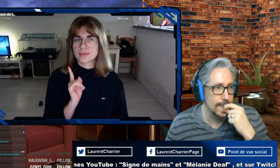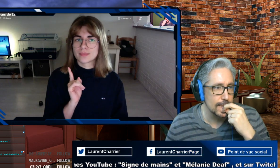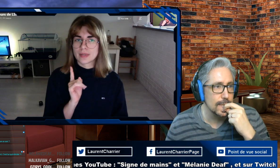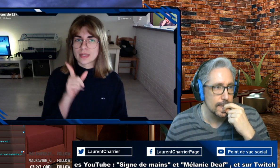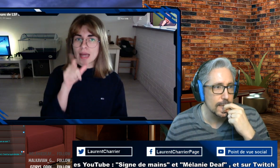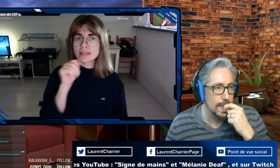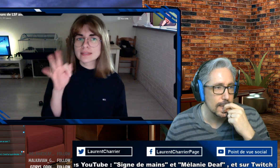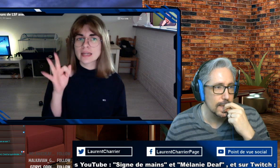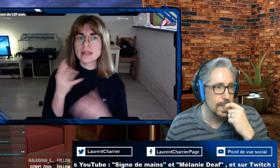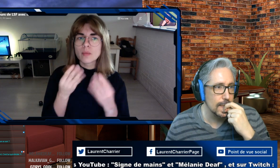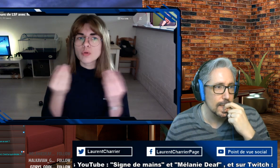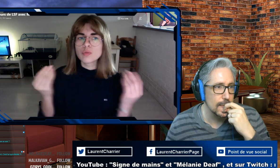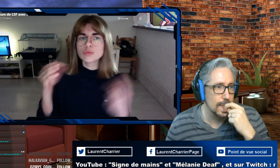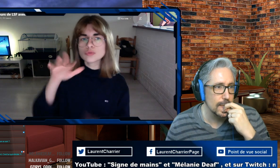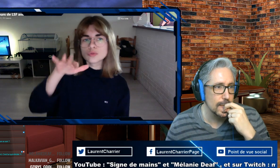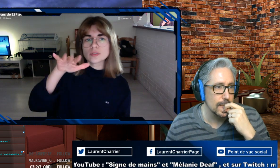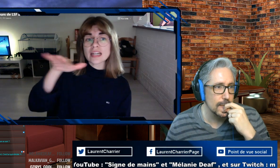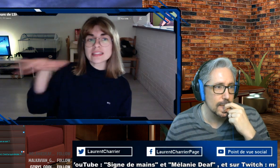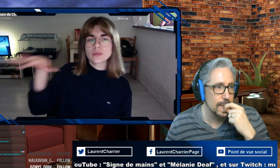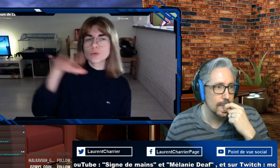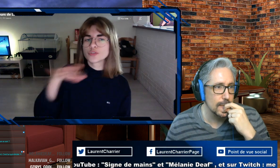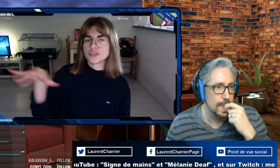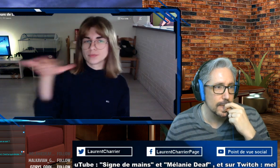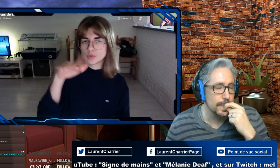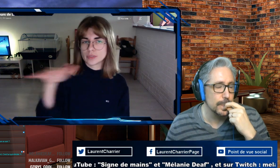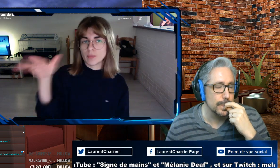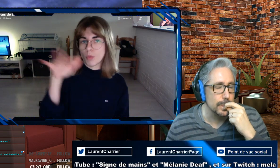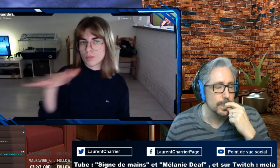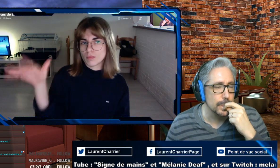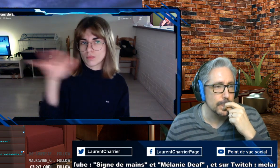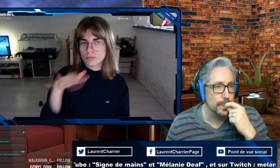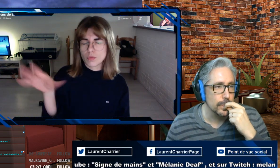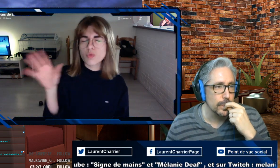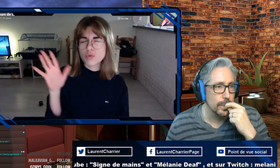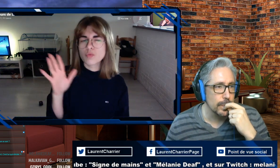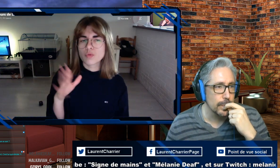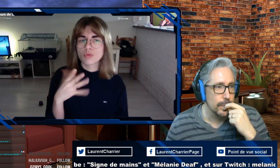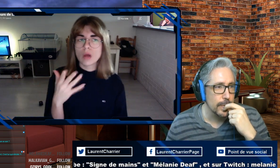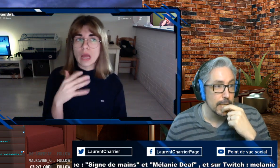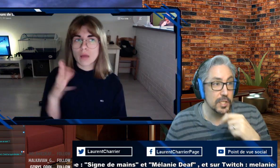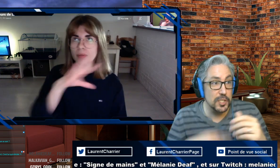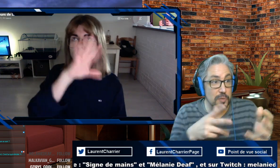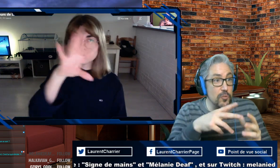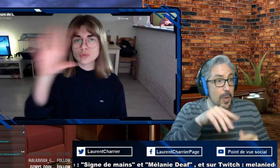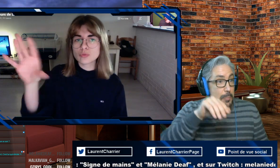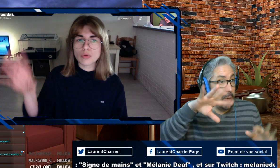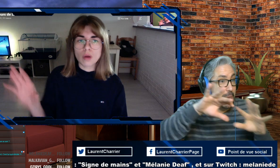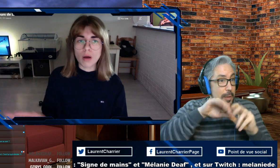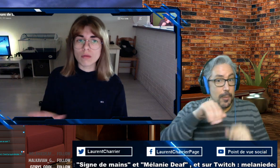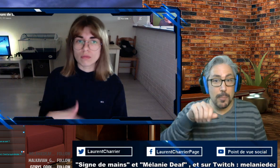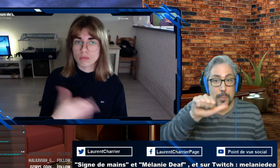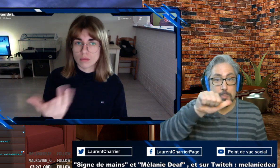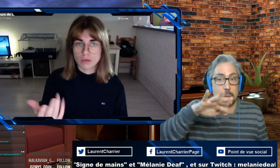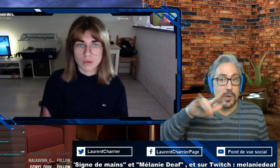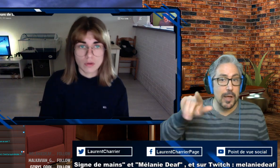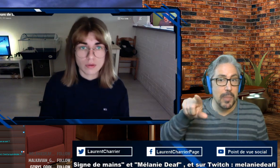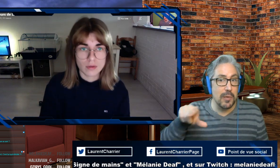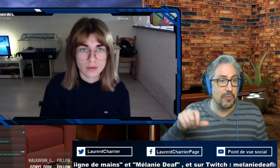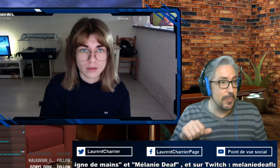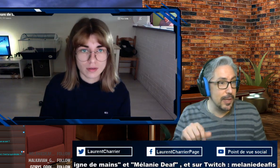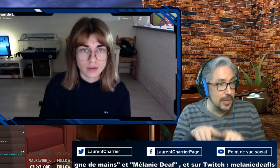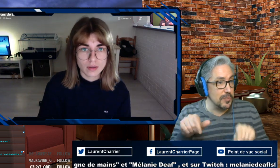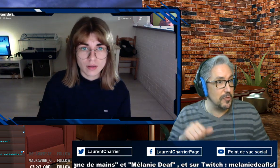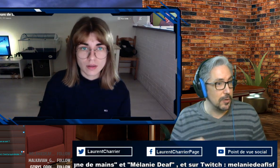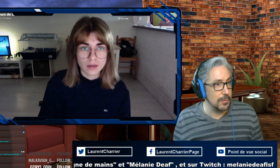LSF. La ASL, il y a beaucoup, beaucoup de dactylologie. C'est des mots. Beaucoup, beaucoup. Après, j'ai vu,